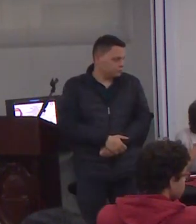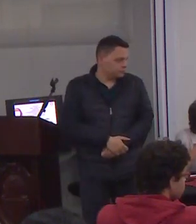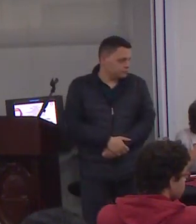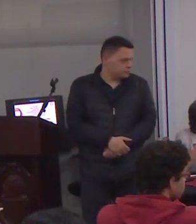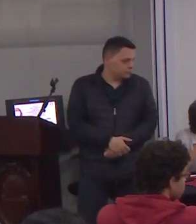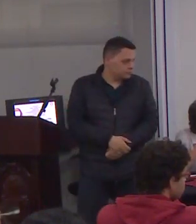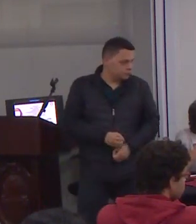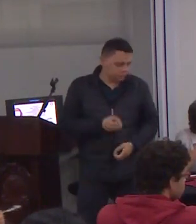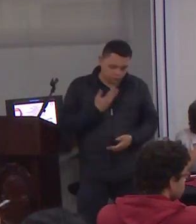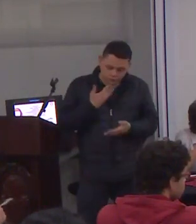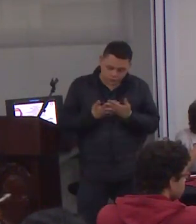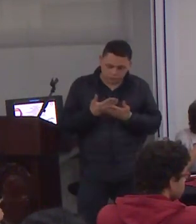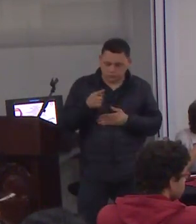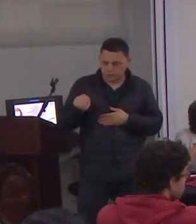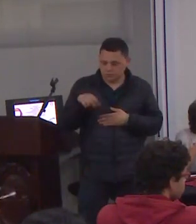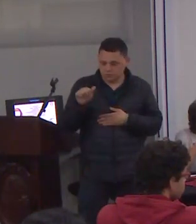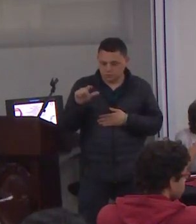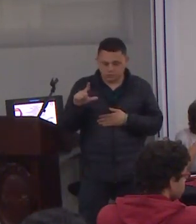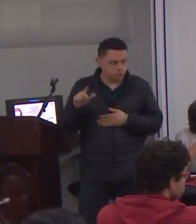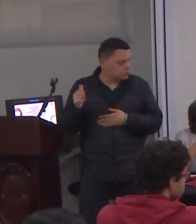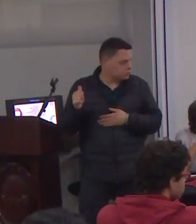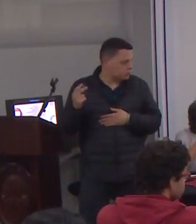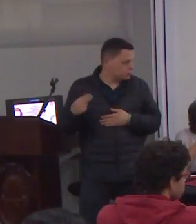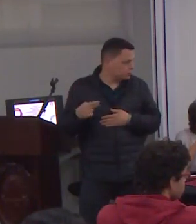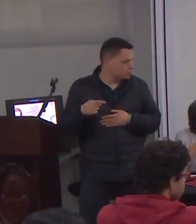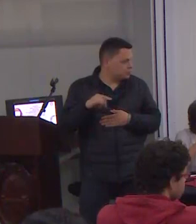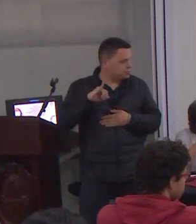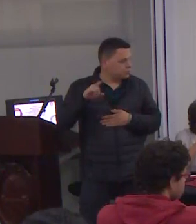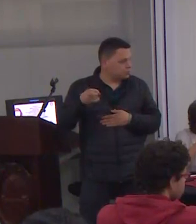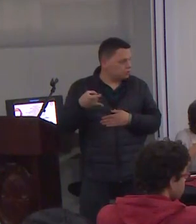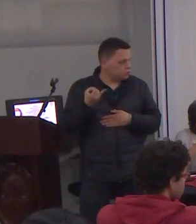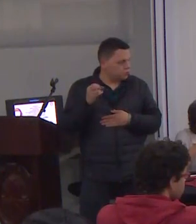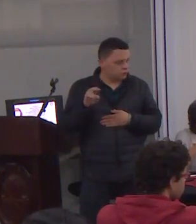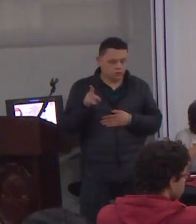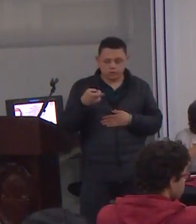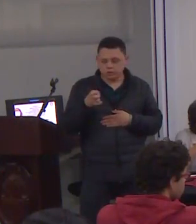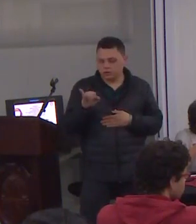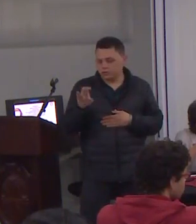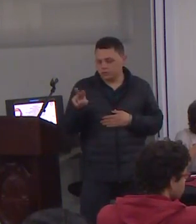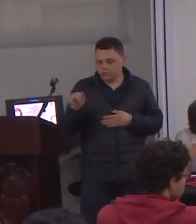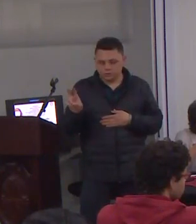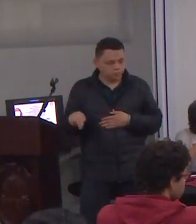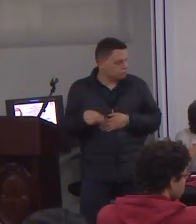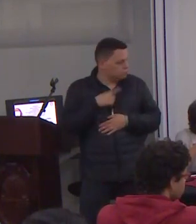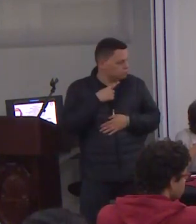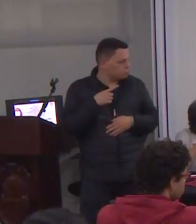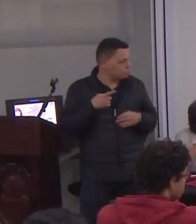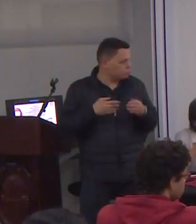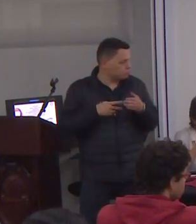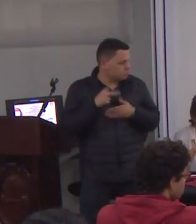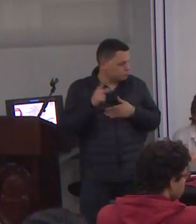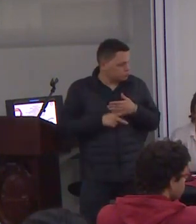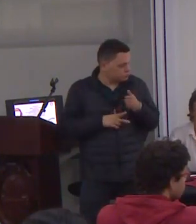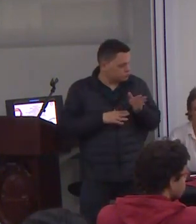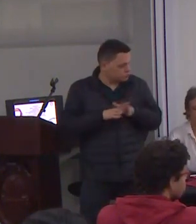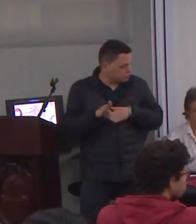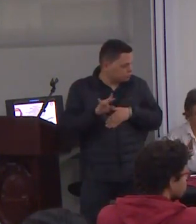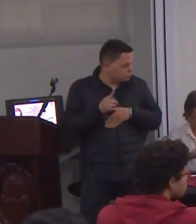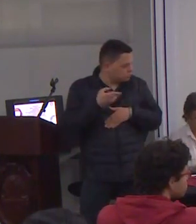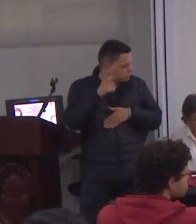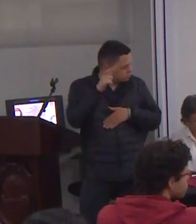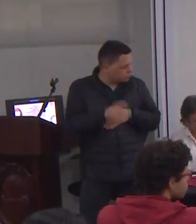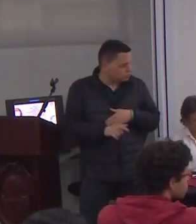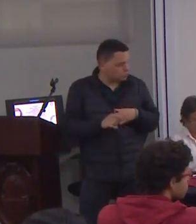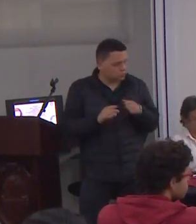Muchas gracias a Salam Profesor Jorge Iván en medio del proyecto que ustedes desarrollan han encontrado alguna persona